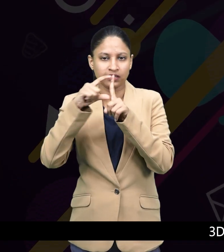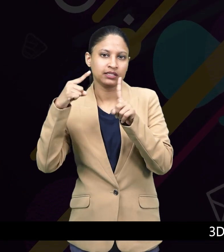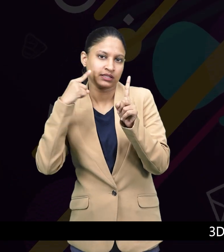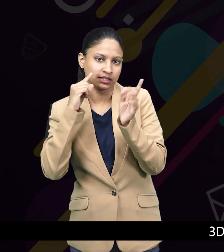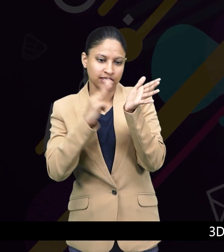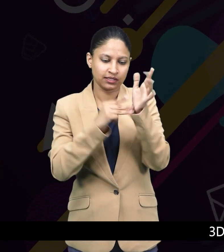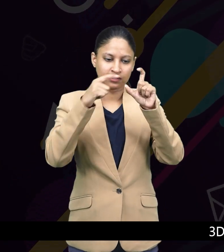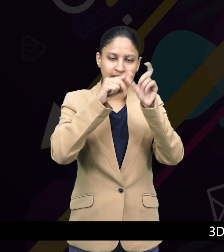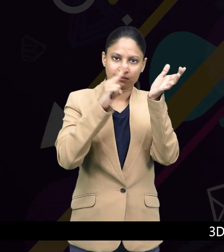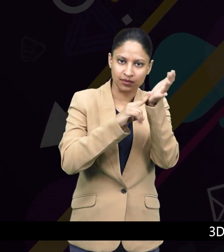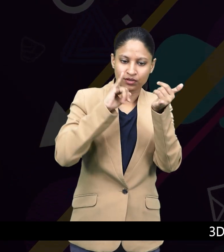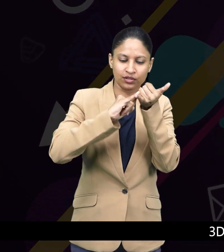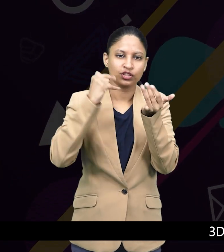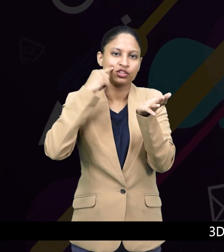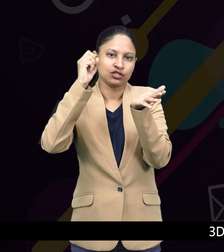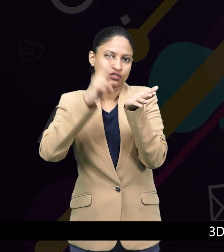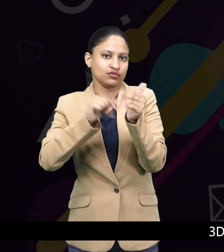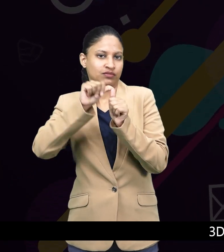3D का अर्थ है त्रिआयामी।